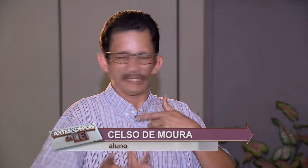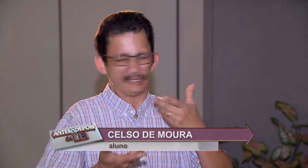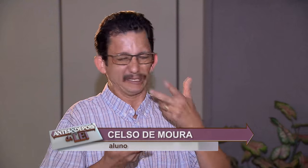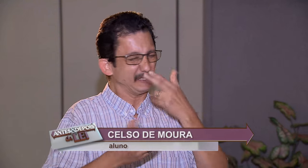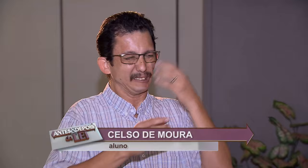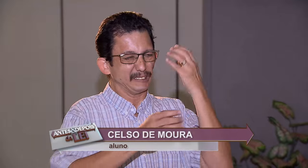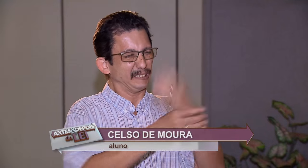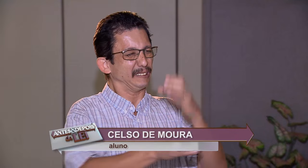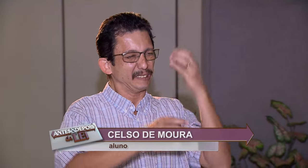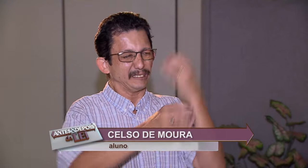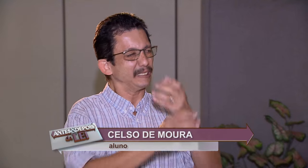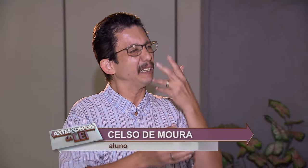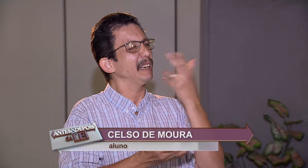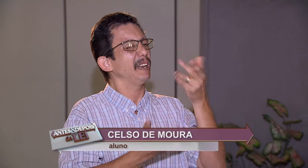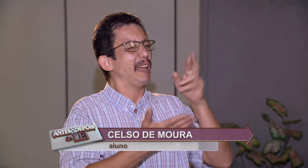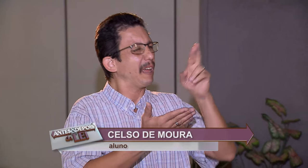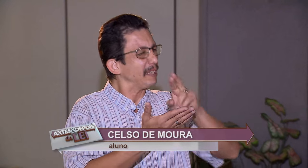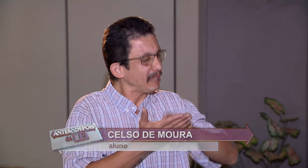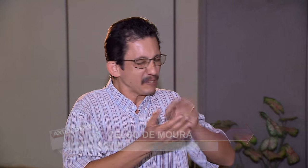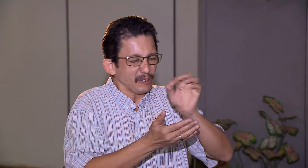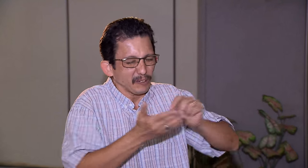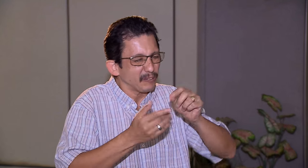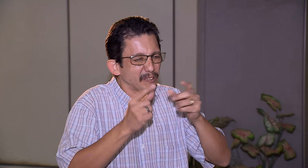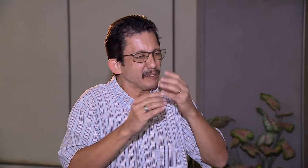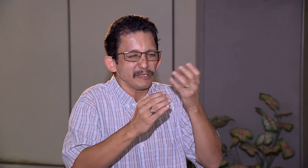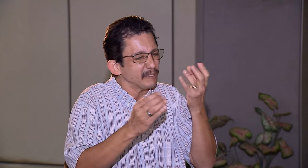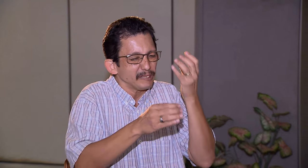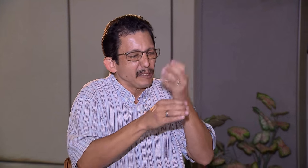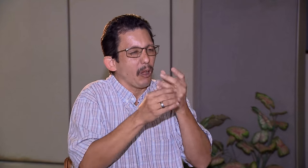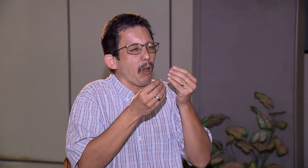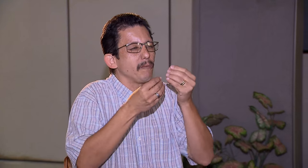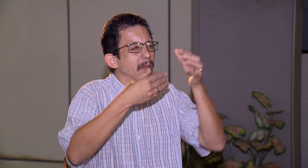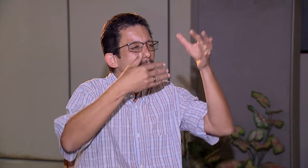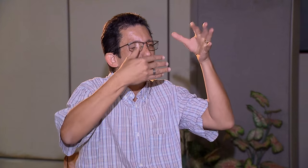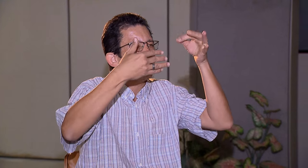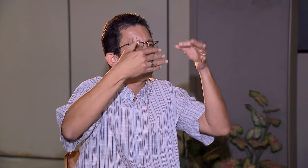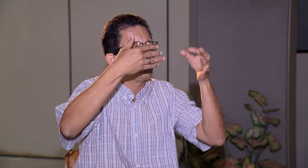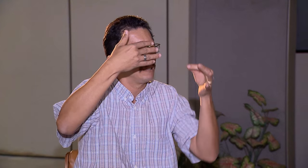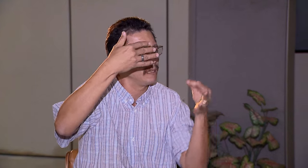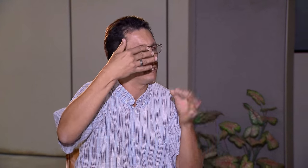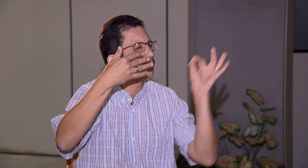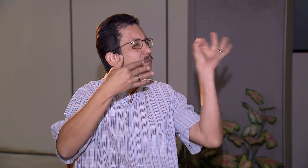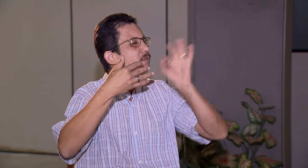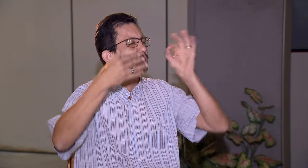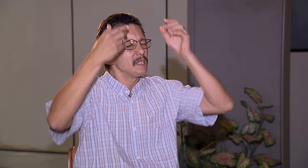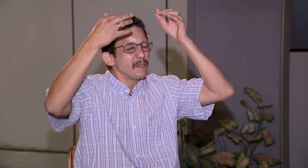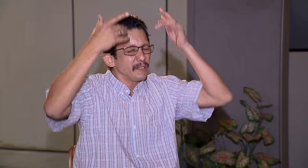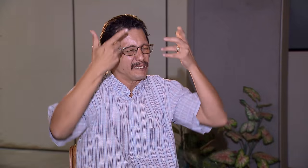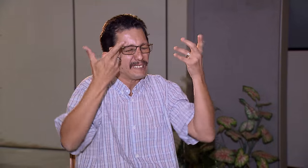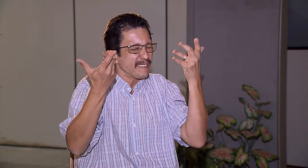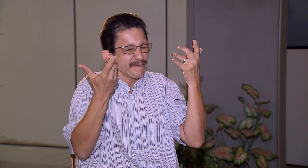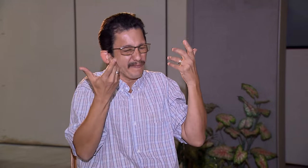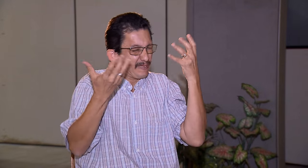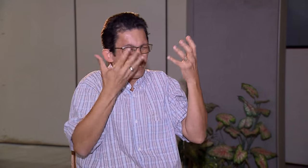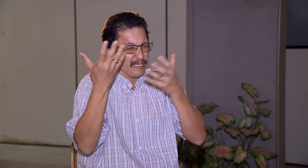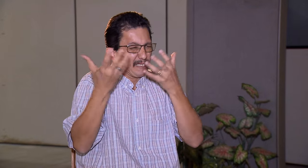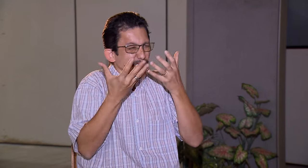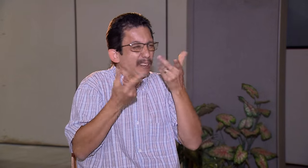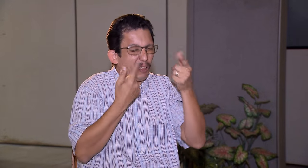oralizar, tinha que escrever, tinha que colocar de uma forma padrão da sociedade, era muita pontuação. Matemática